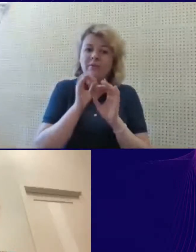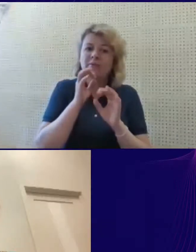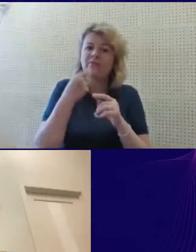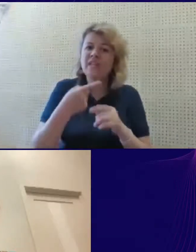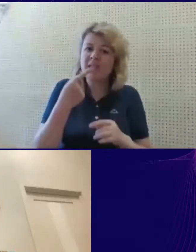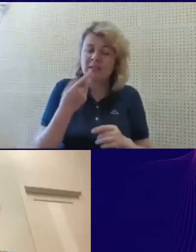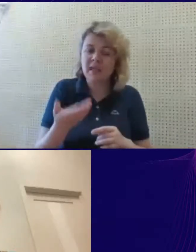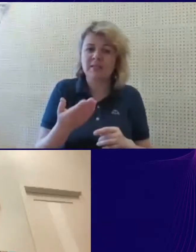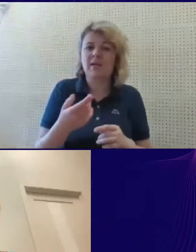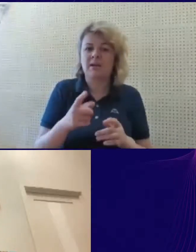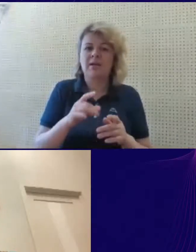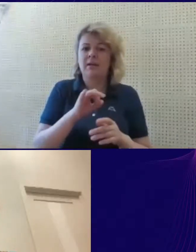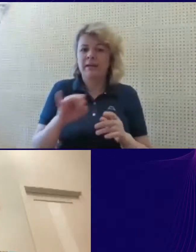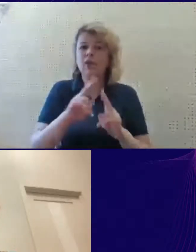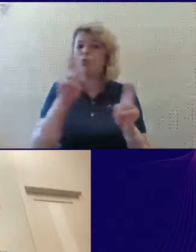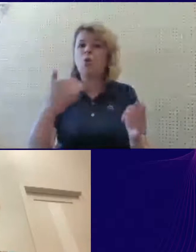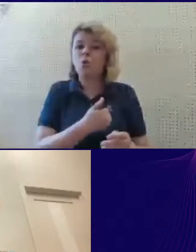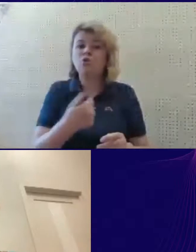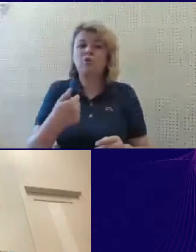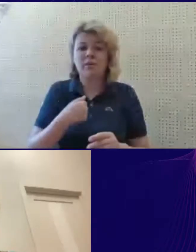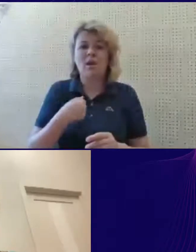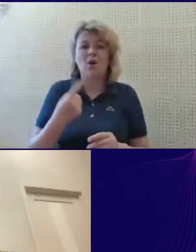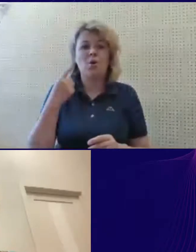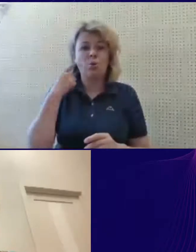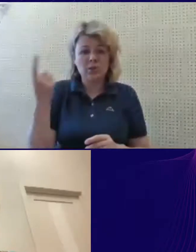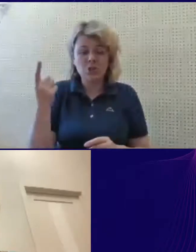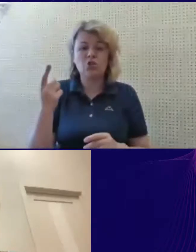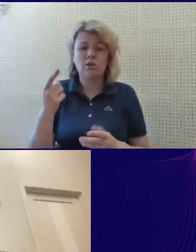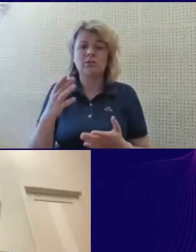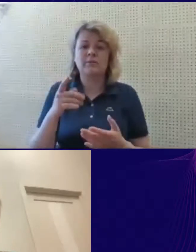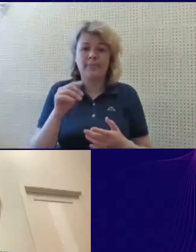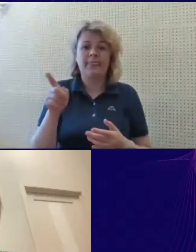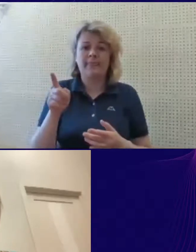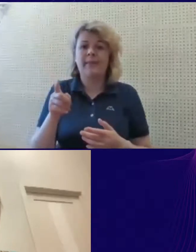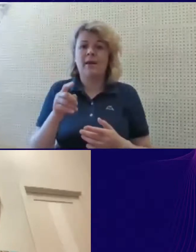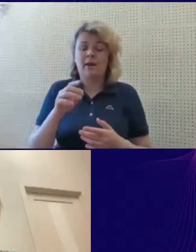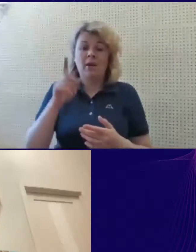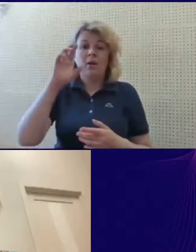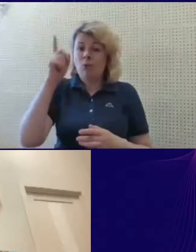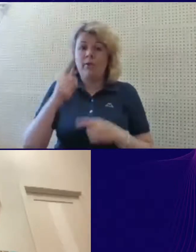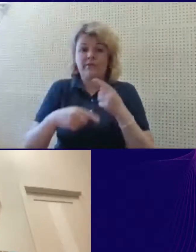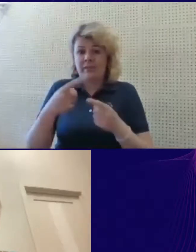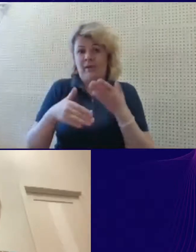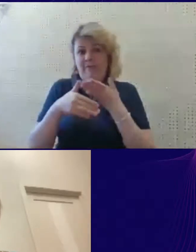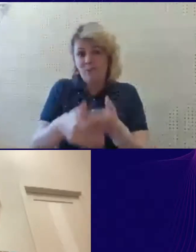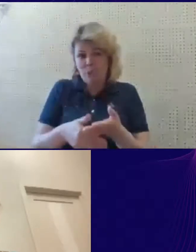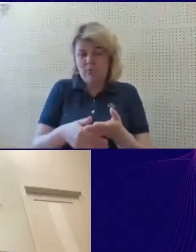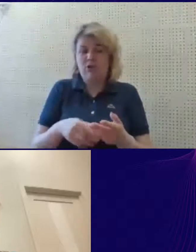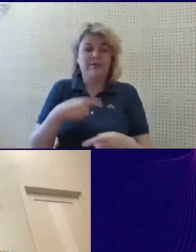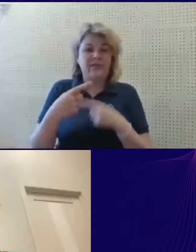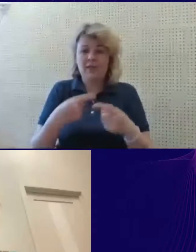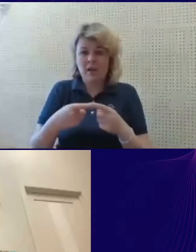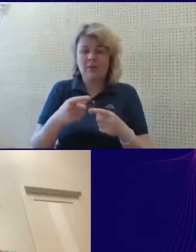мысль», то, ну вот Бог, он всегда в помощь, Наташа. Всегда есть попутный ветер в спину, и всегда приходит